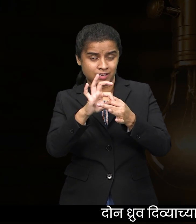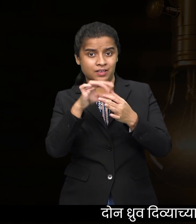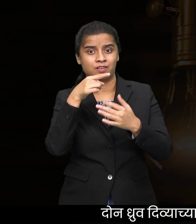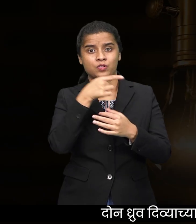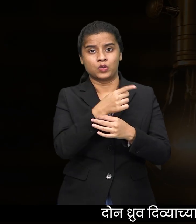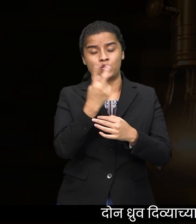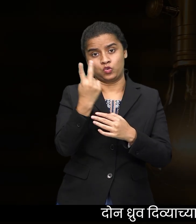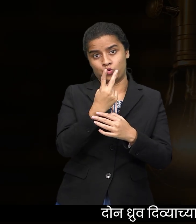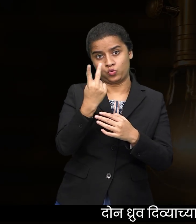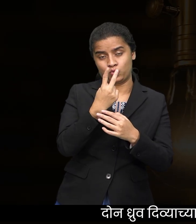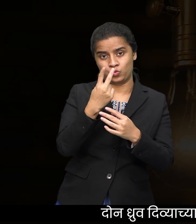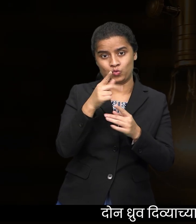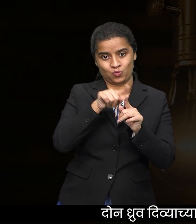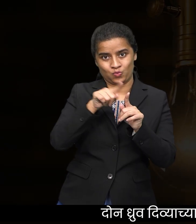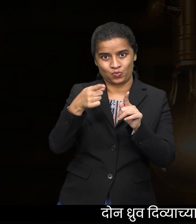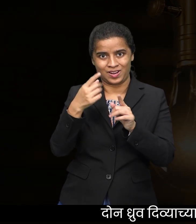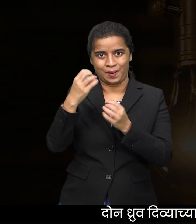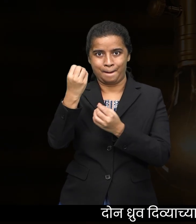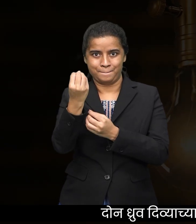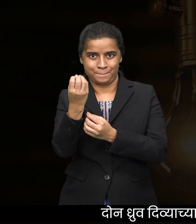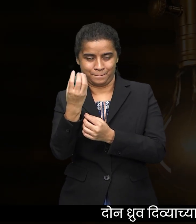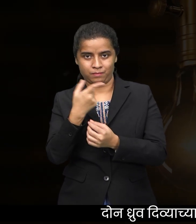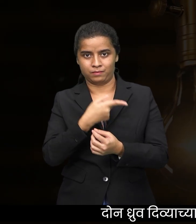2 ध्रुवांशी जोडलेले आहेत.